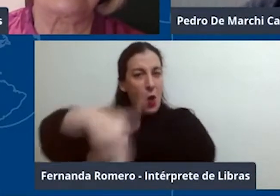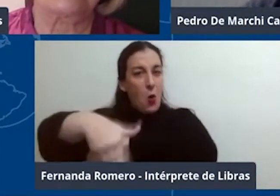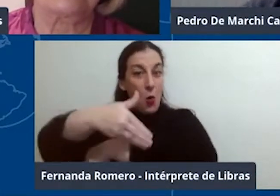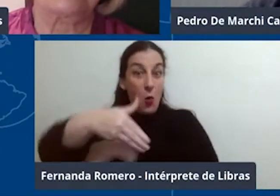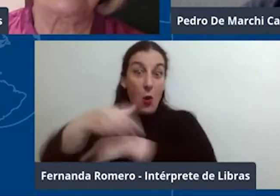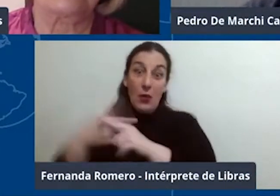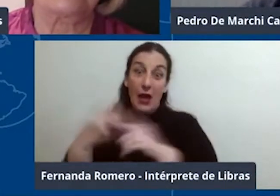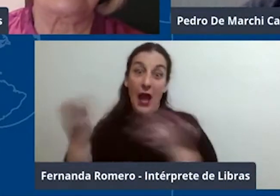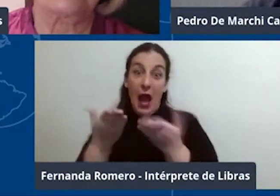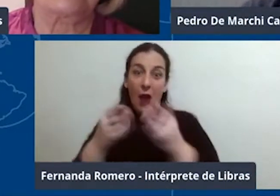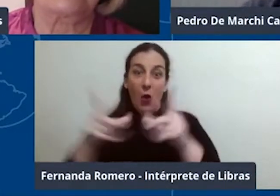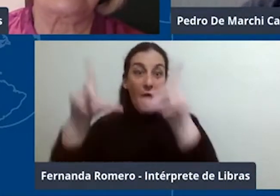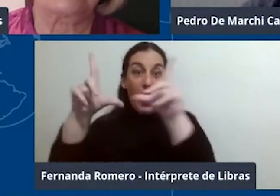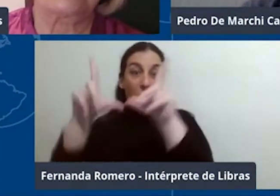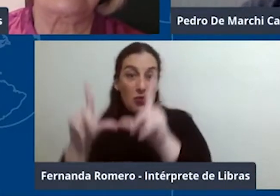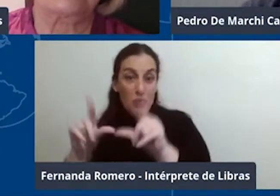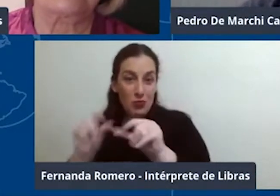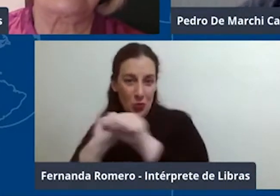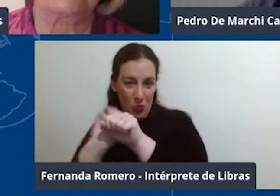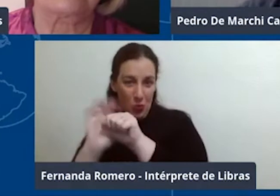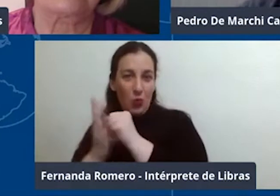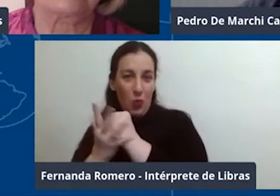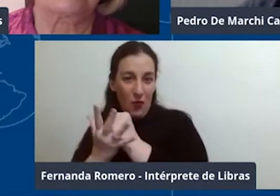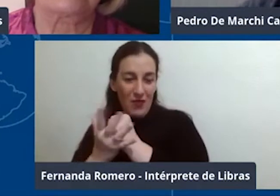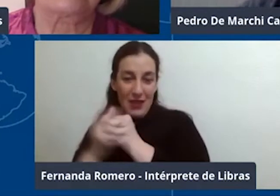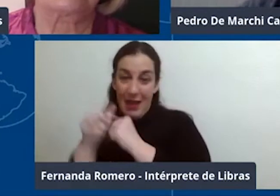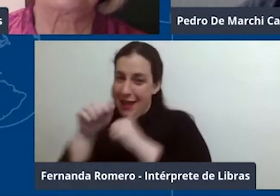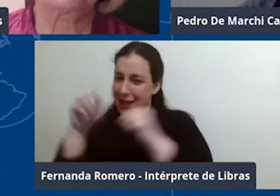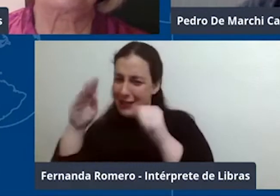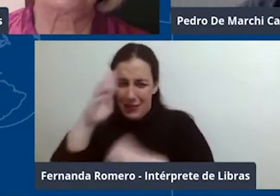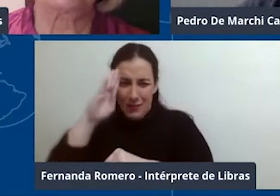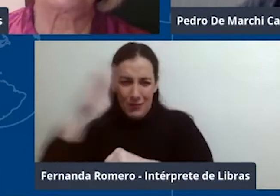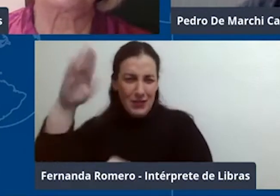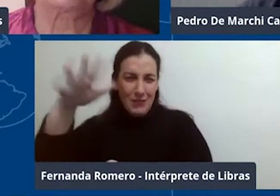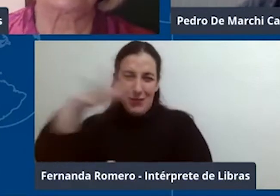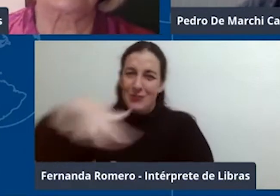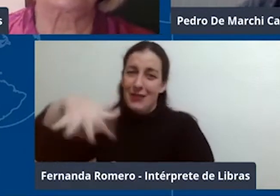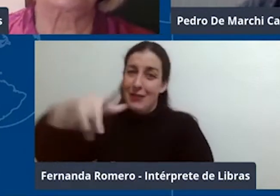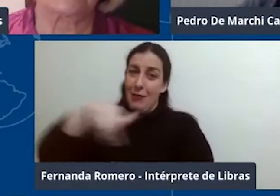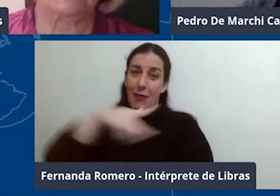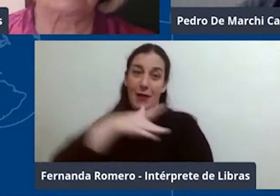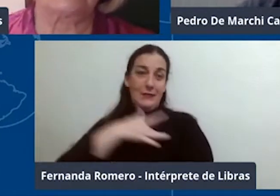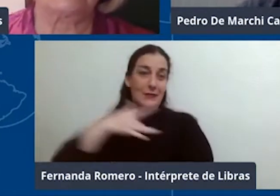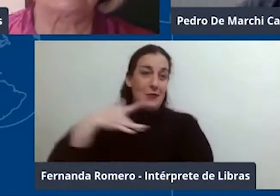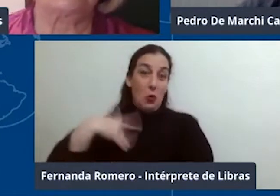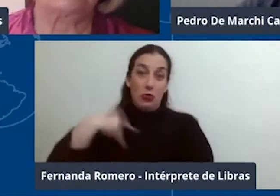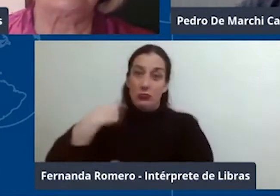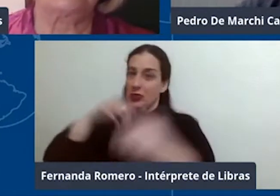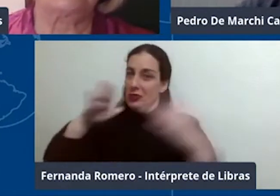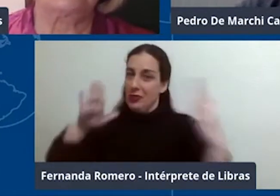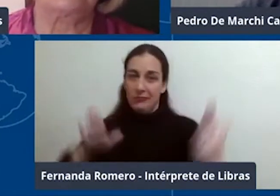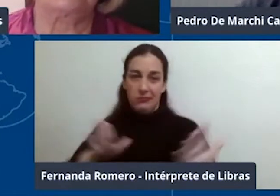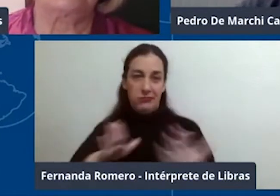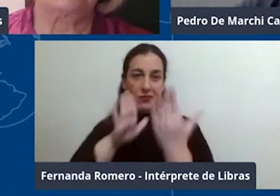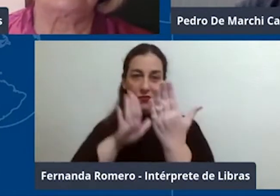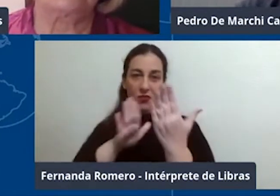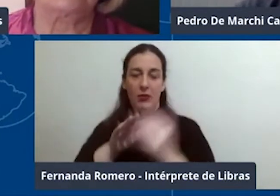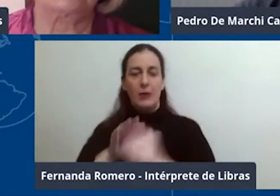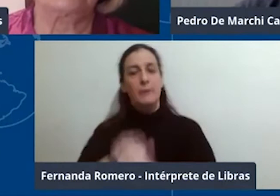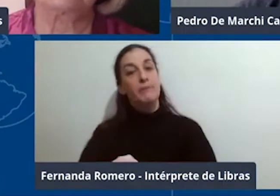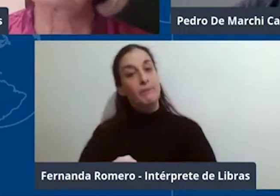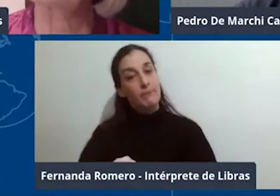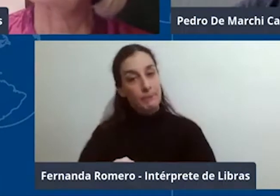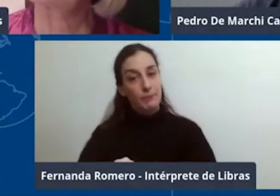Né? Infelizmente, o principal cenário é o cenário da saúde, né, que temos que enfrentar da melhor forma. Senhora Ana